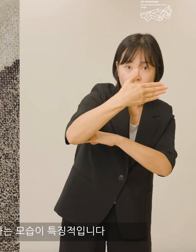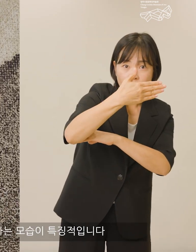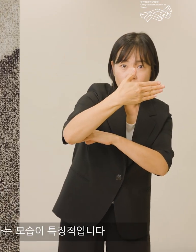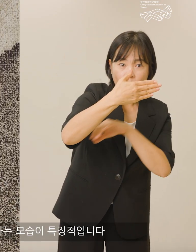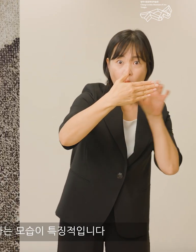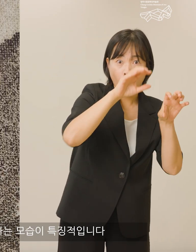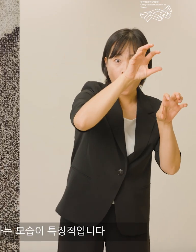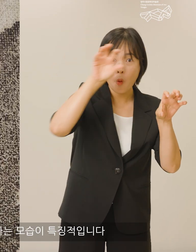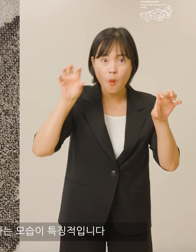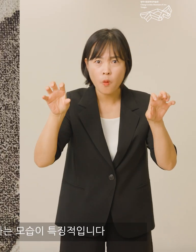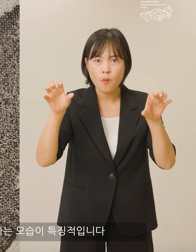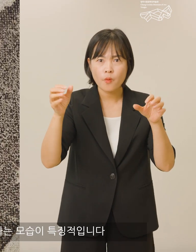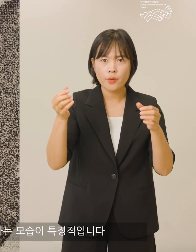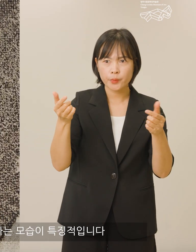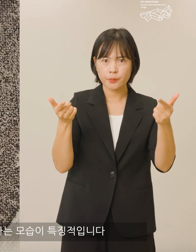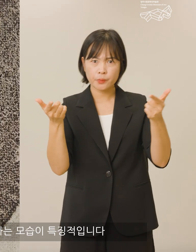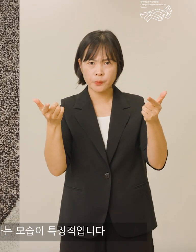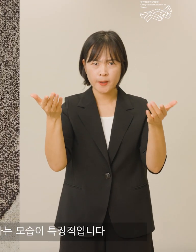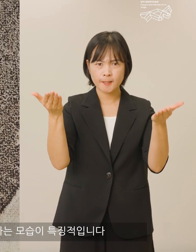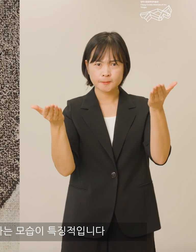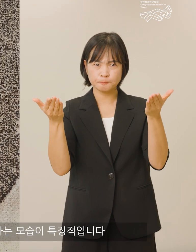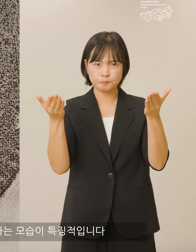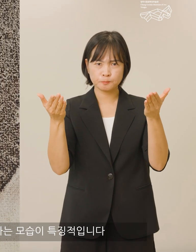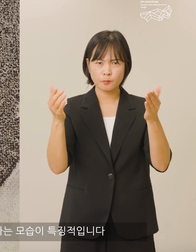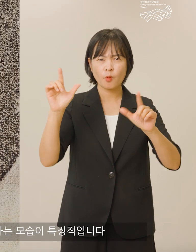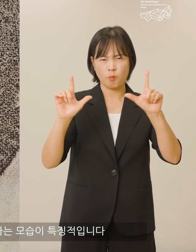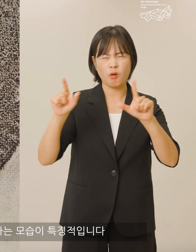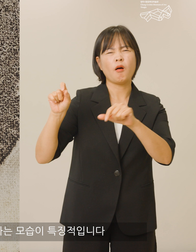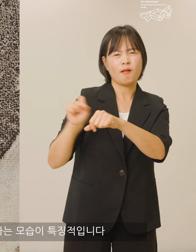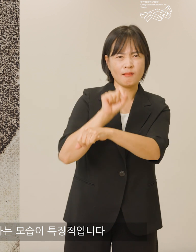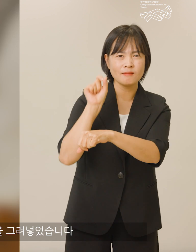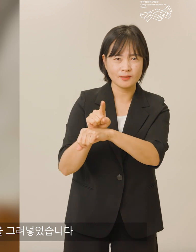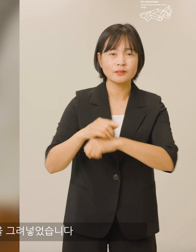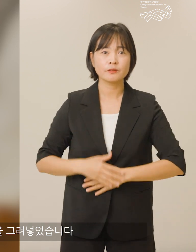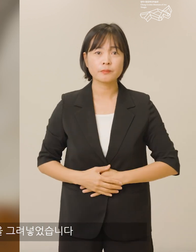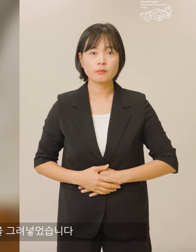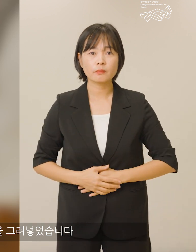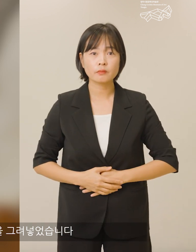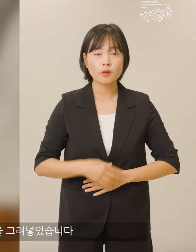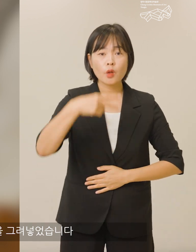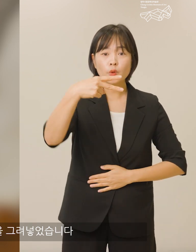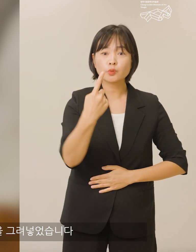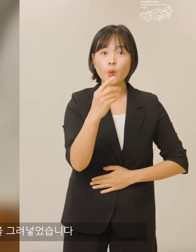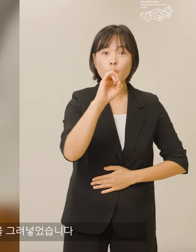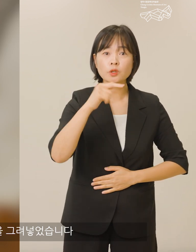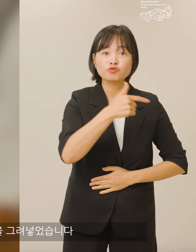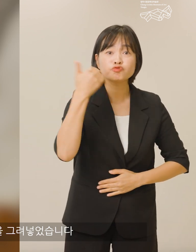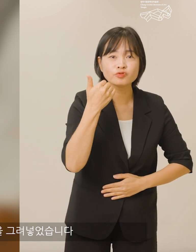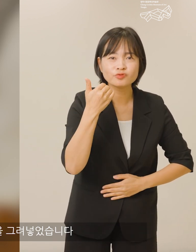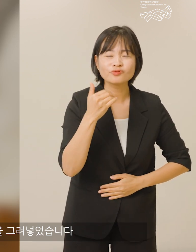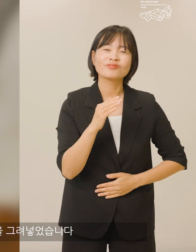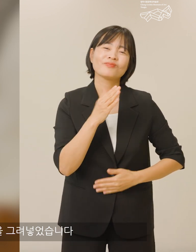구도를 만들어내어 균형을 유지하는 모습이 특징적입니다. 자신을 표현하는 자화상에